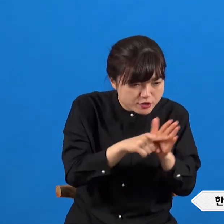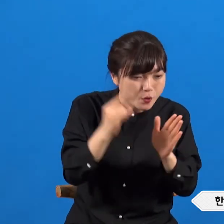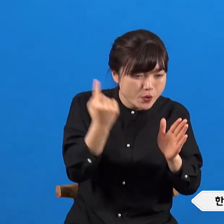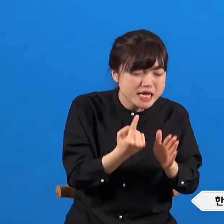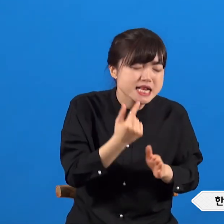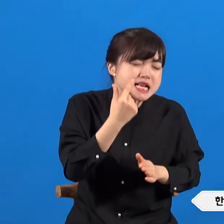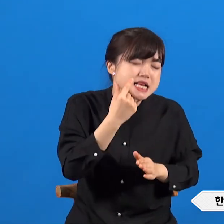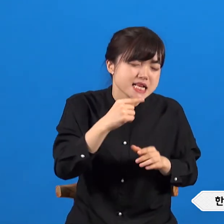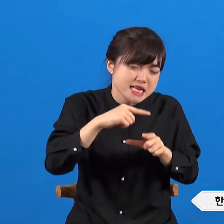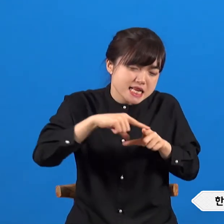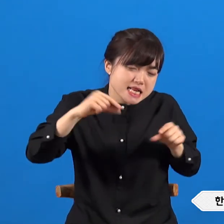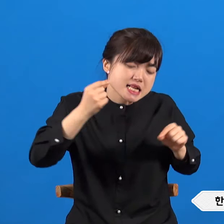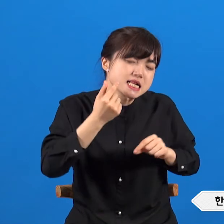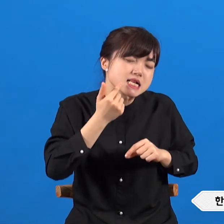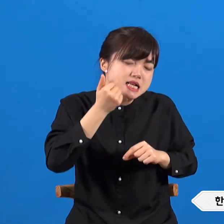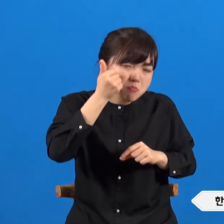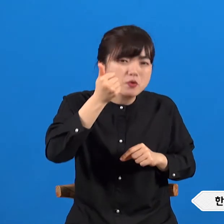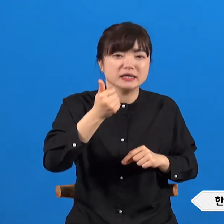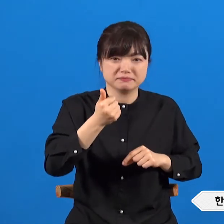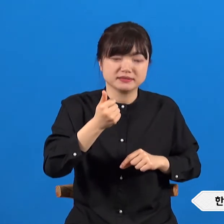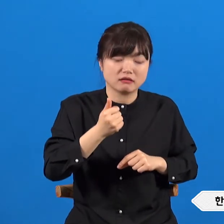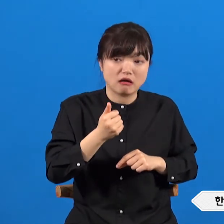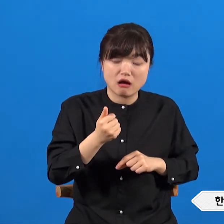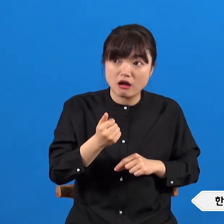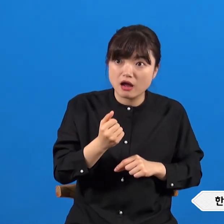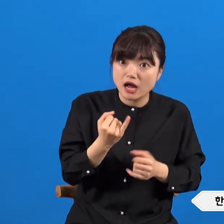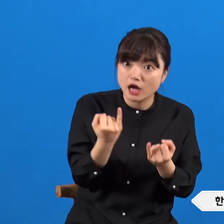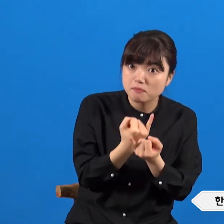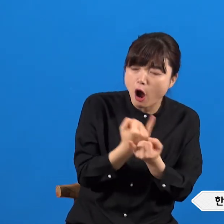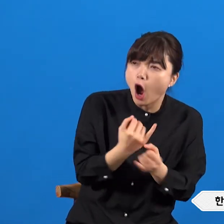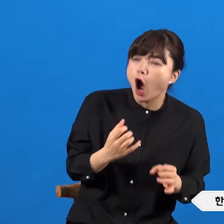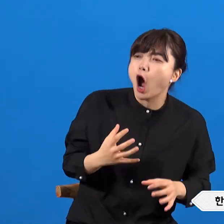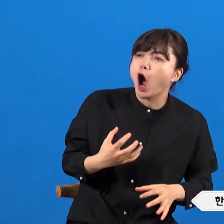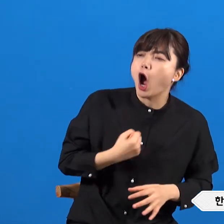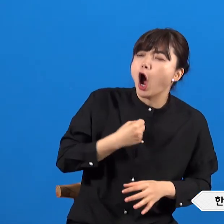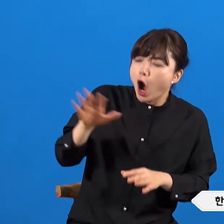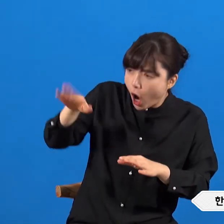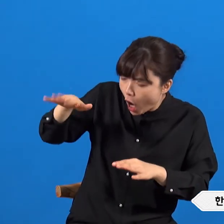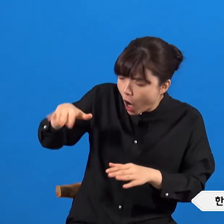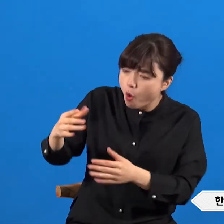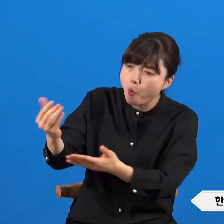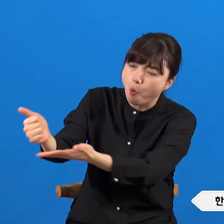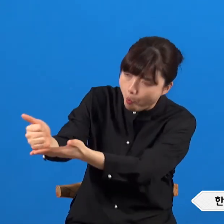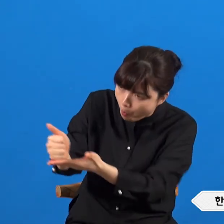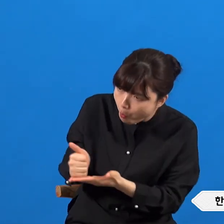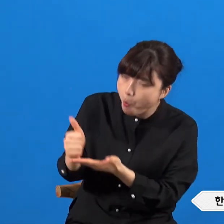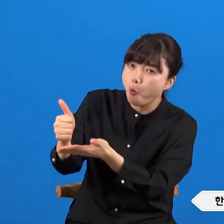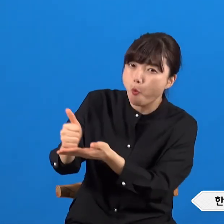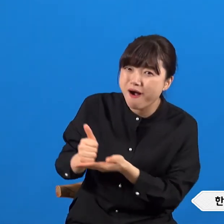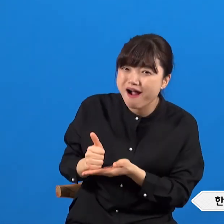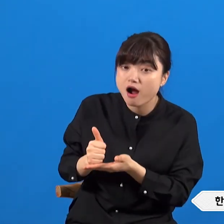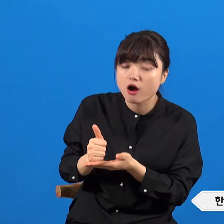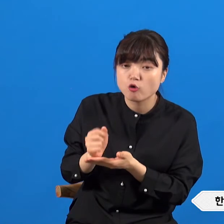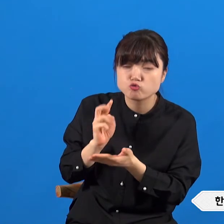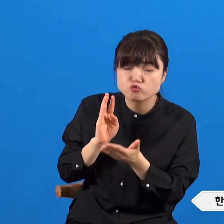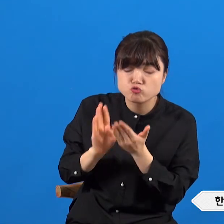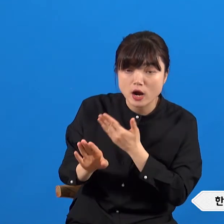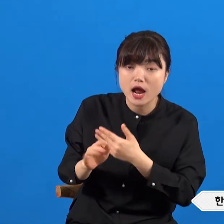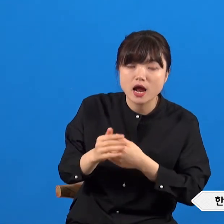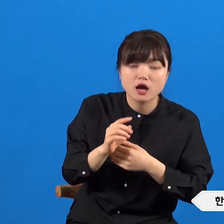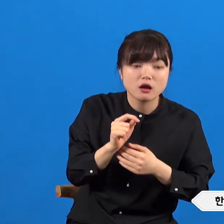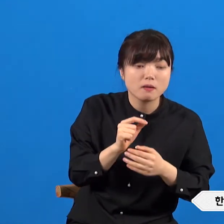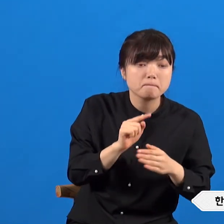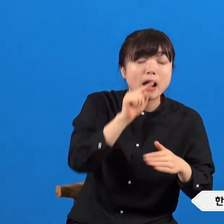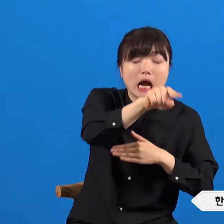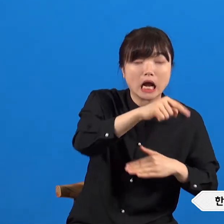했더니 아주머니가 깜짝 놀라면서 황급하게 안으로 모십니다. 그리고는 밖으로 나가더니 한참